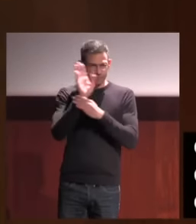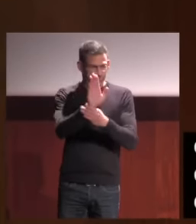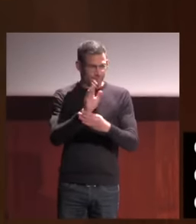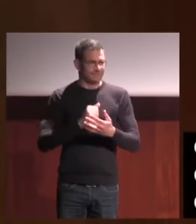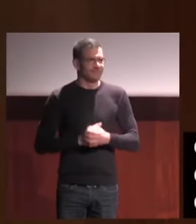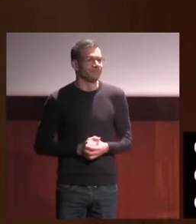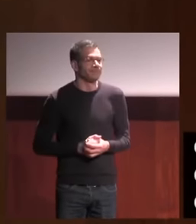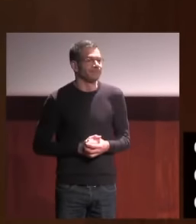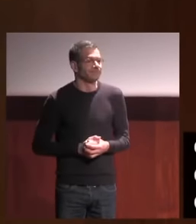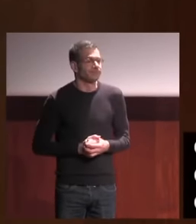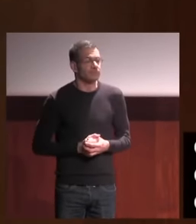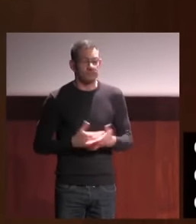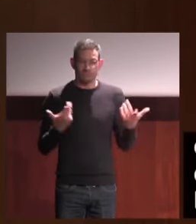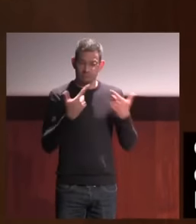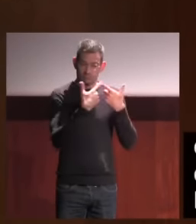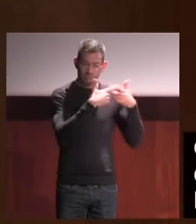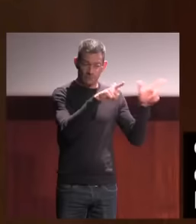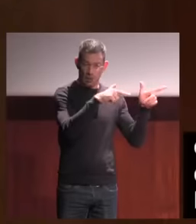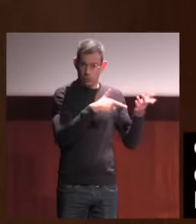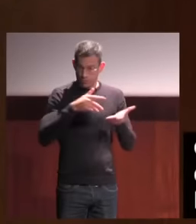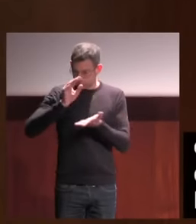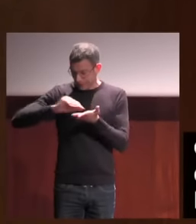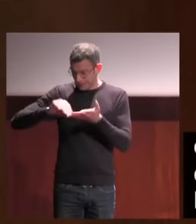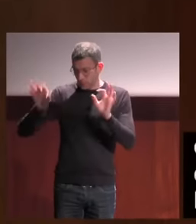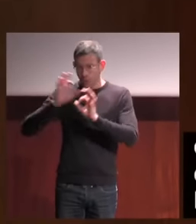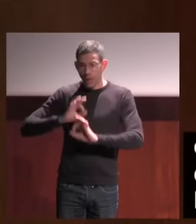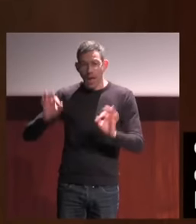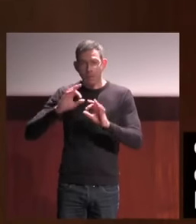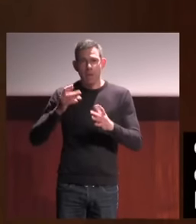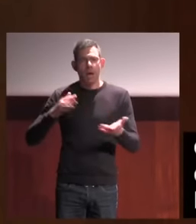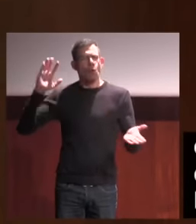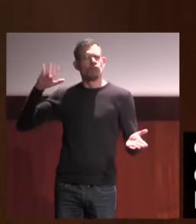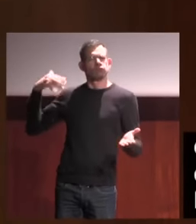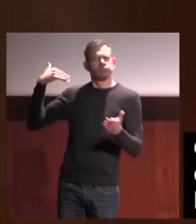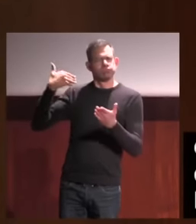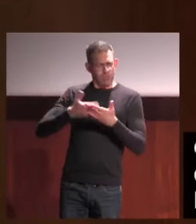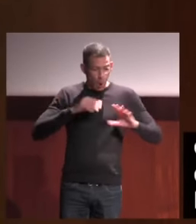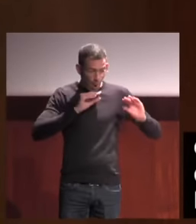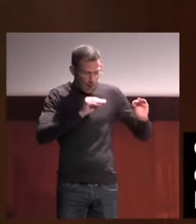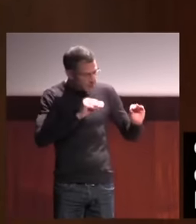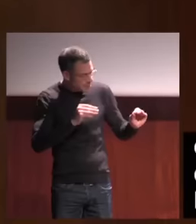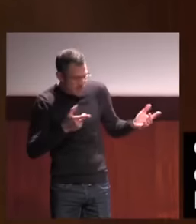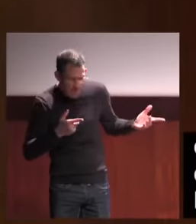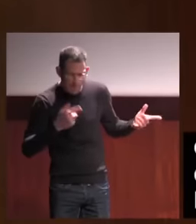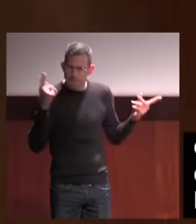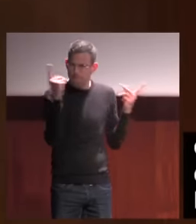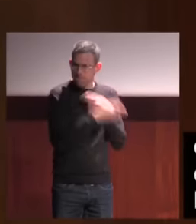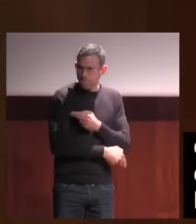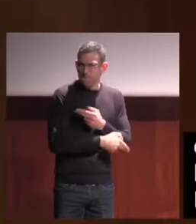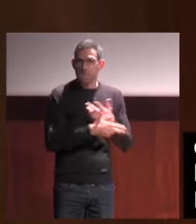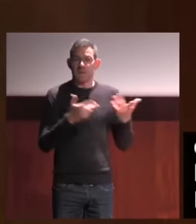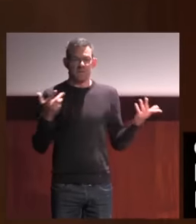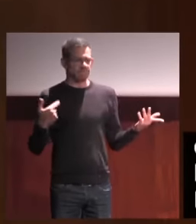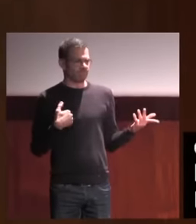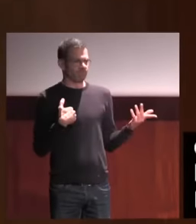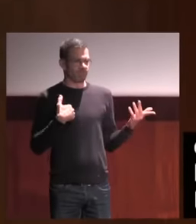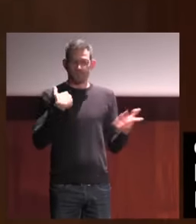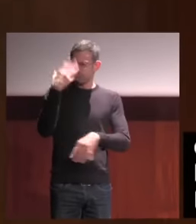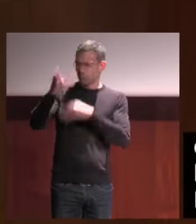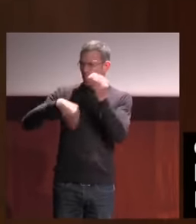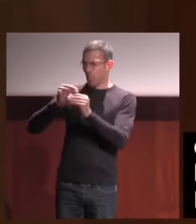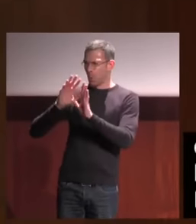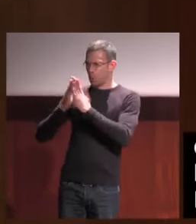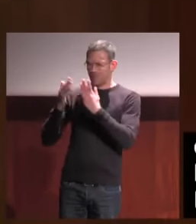Langue sans écriture et longtemps bannie de l'enseignement, la langue des signes française paraît être étrangère au monde du